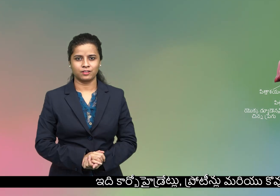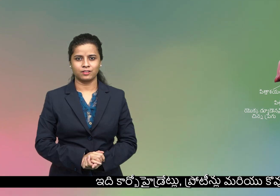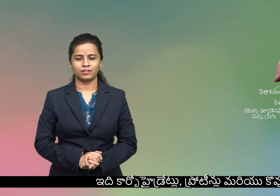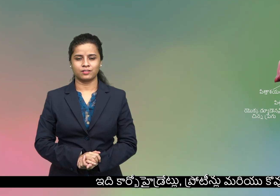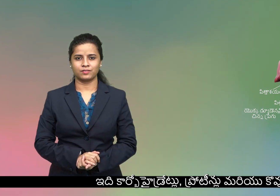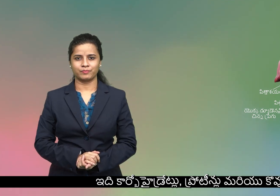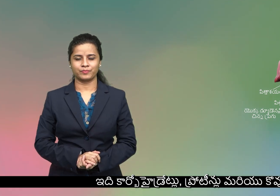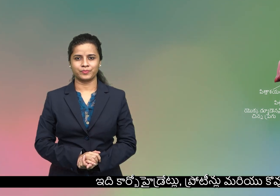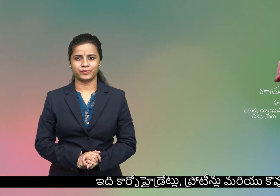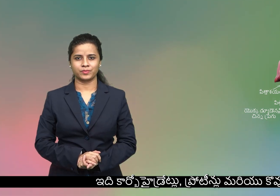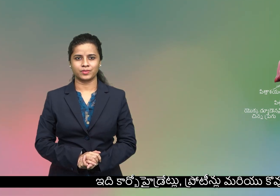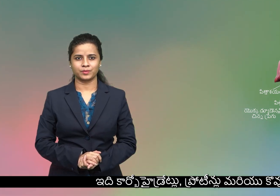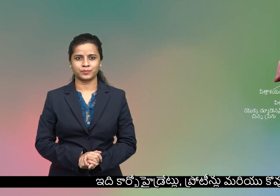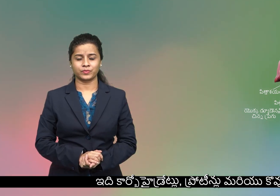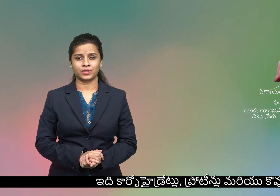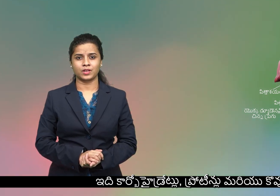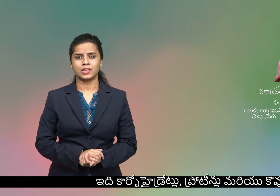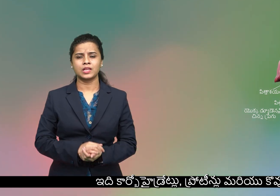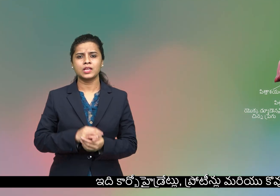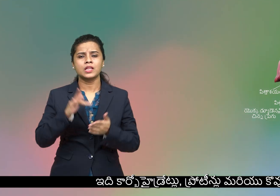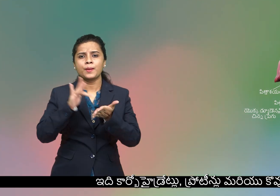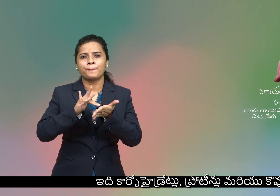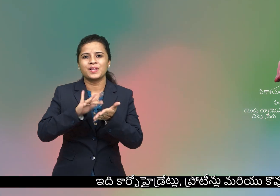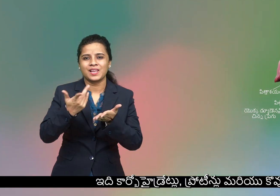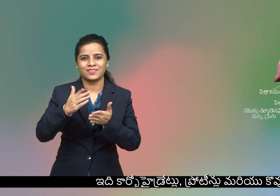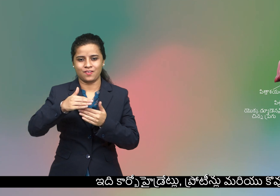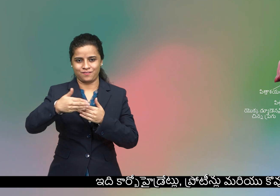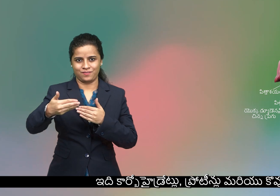ఇది కార్బోహైడ్రేట్లు, ప్రోటీన్లు మరియు కొవ్వుల యొక్క